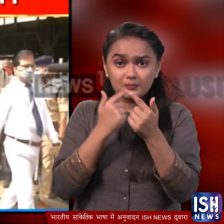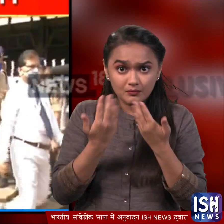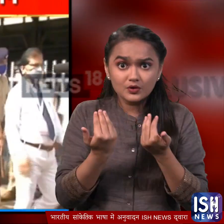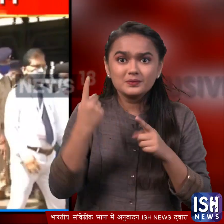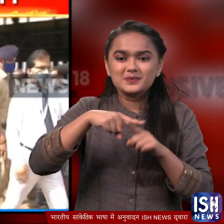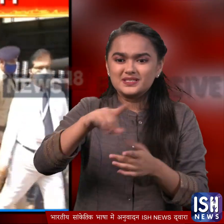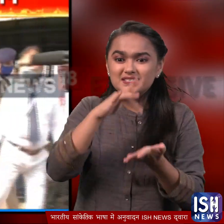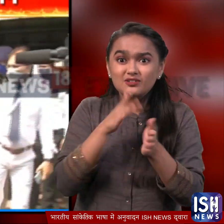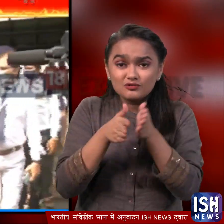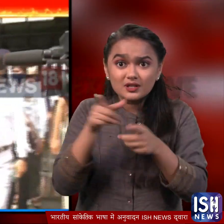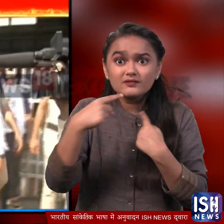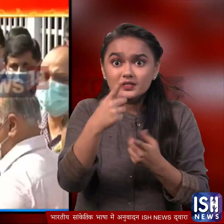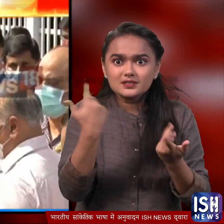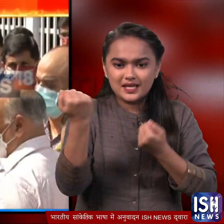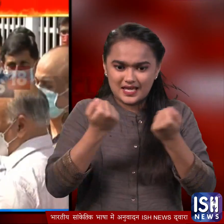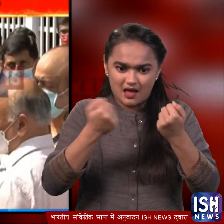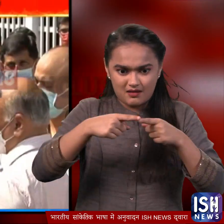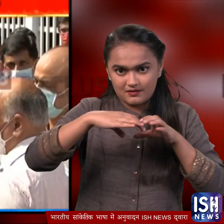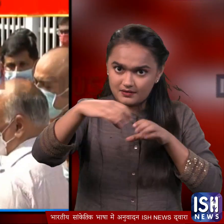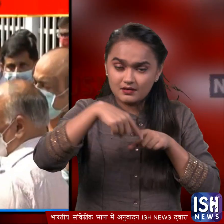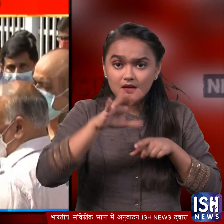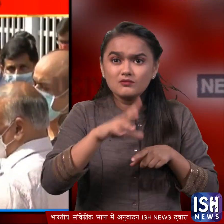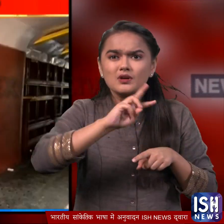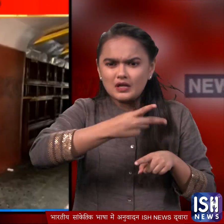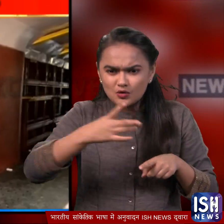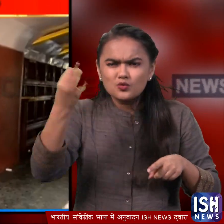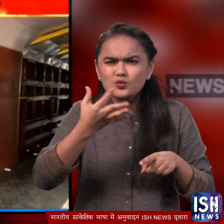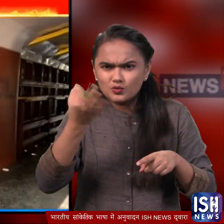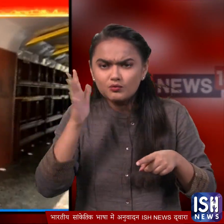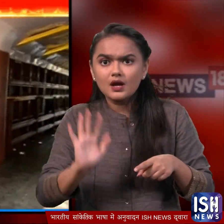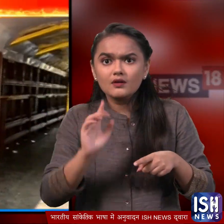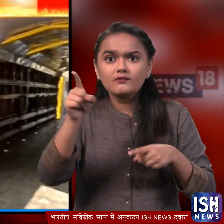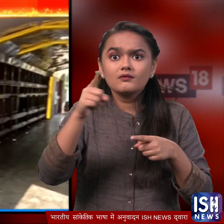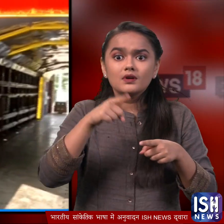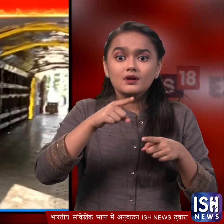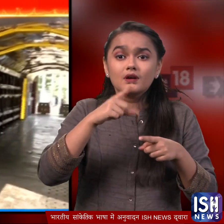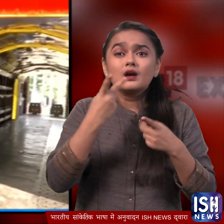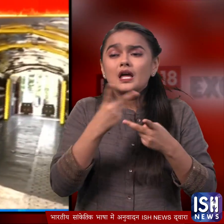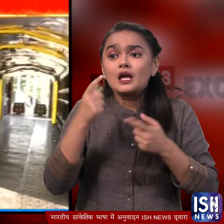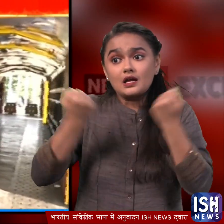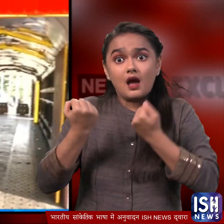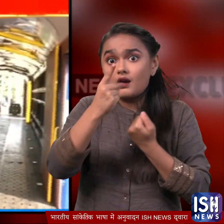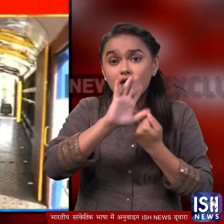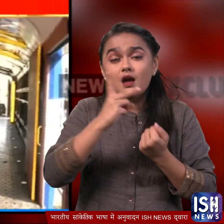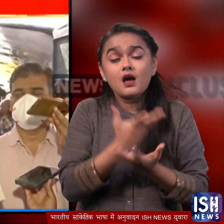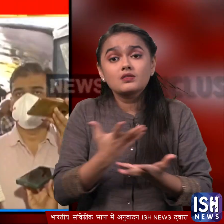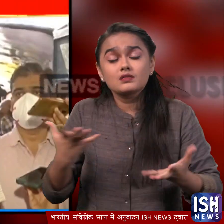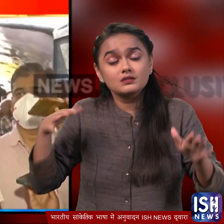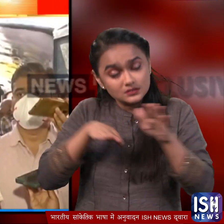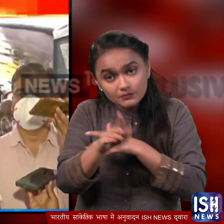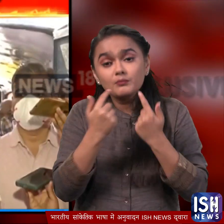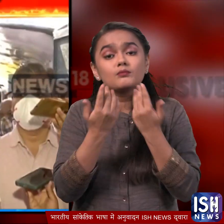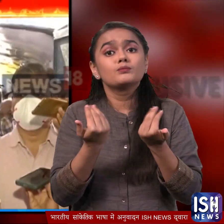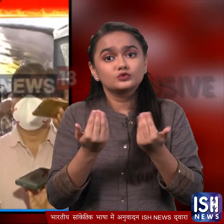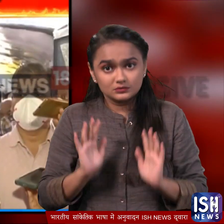मध्य रेलवे के एक अधिकारी ने बताया कि इस कोच को गाड़ियों की ढुलाई के अलावा दूसरी कई चीजों को इधर उधर भेजने के लिए भी इस्तेमाल किया जा सकेगा।